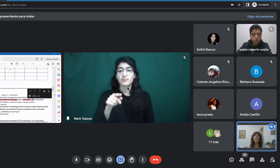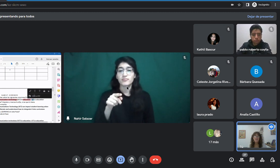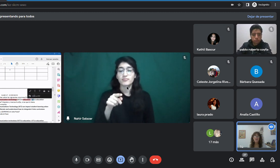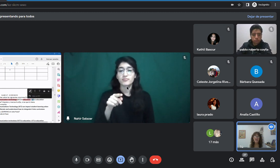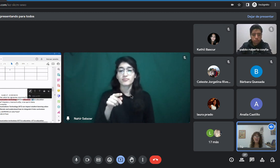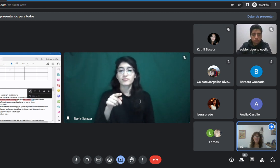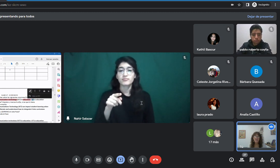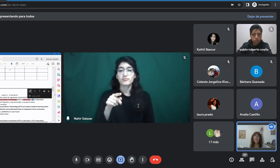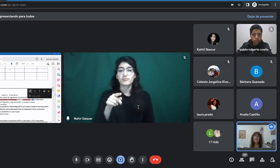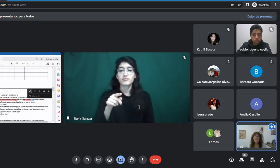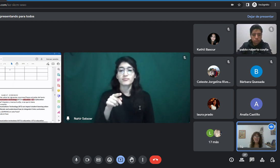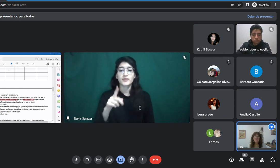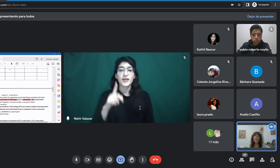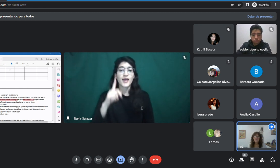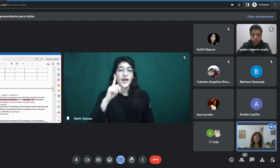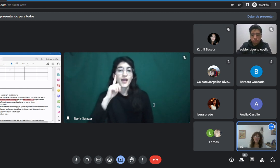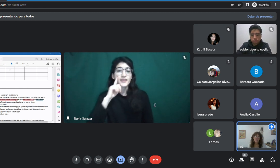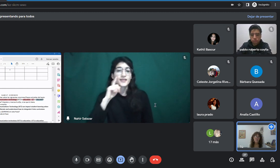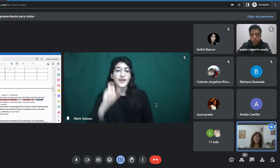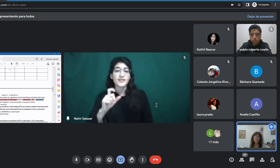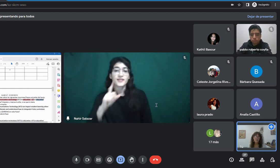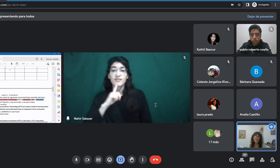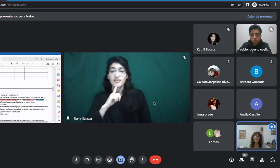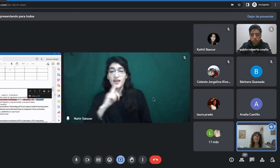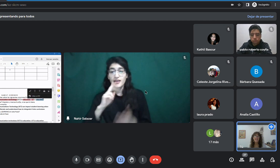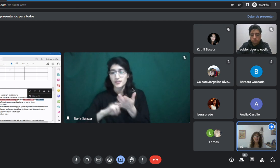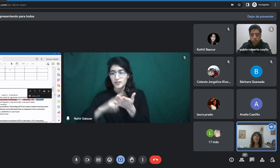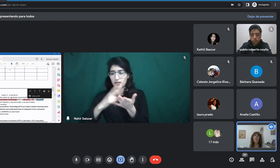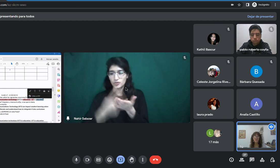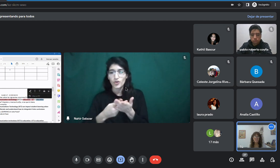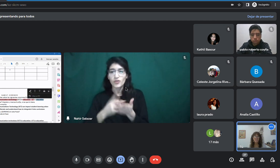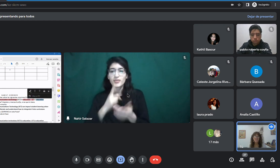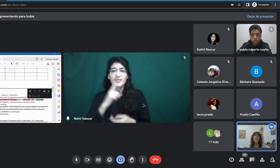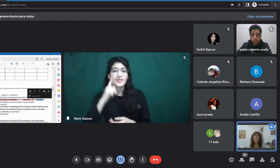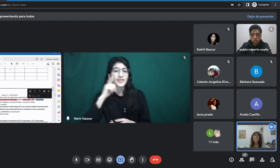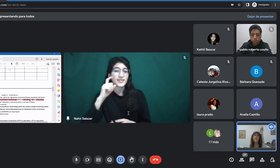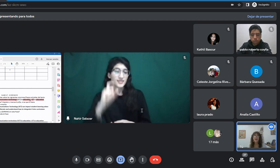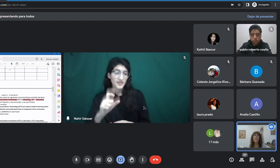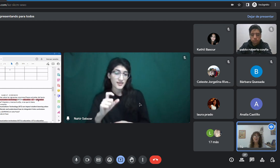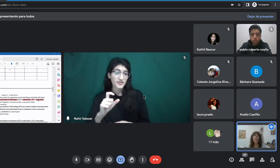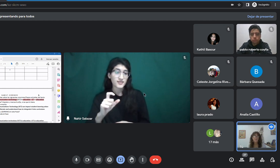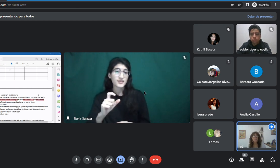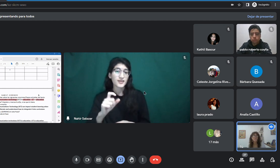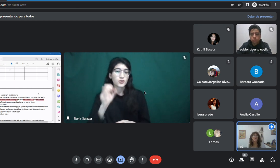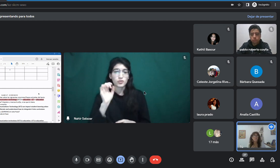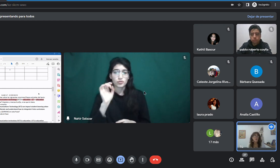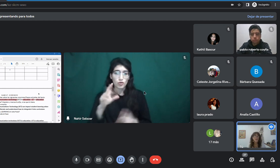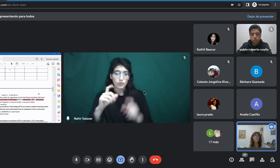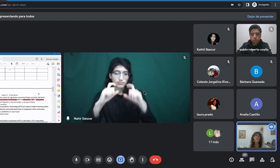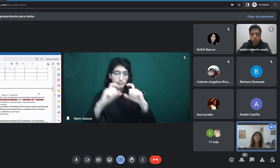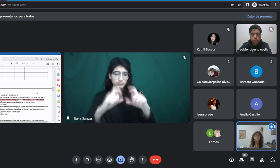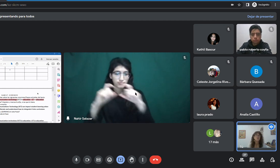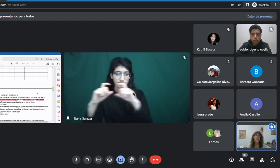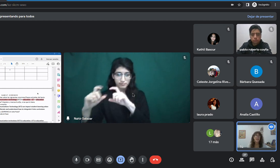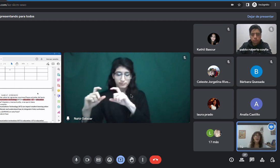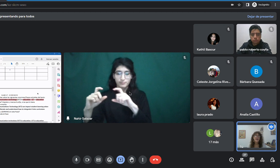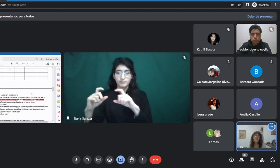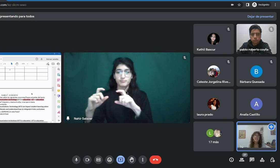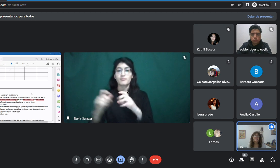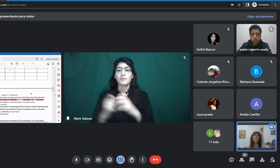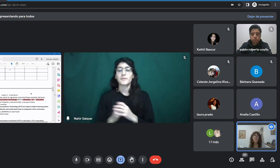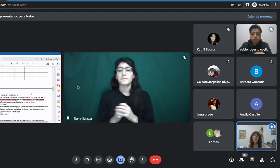sola. Y el otro bloque quedaría solo, ¿sí? No tienen que separar en bloques, pero los bloques les tienen que ayudar a